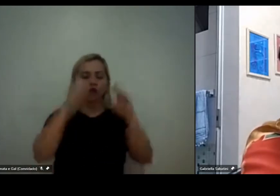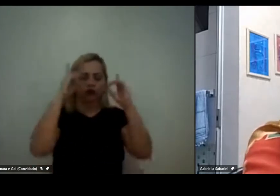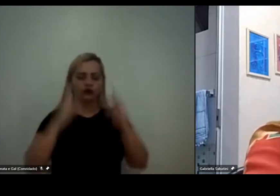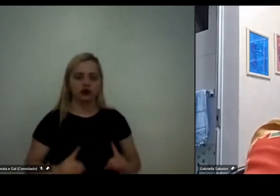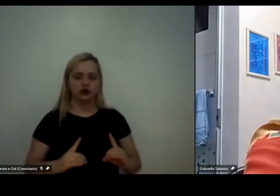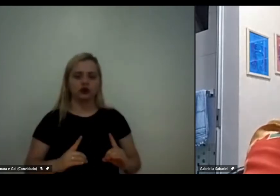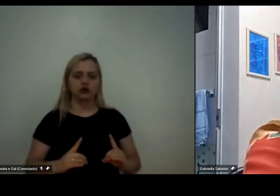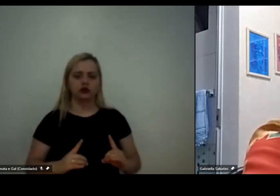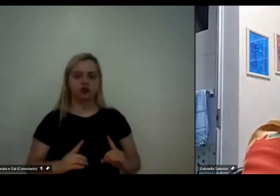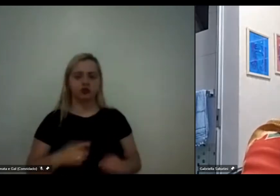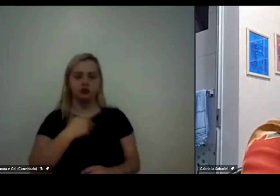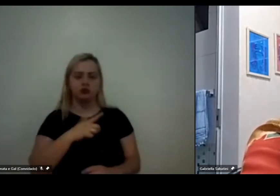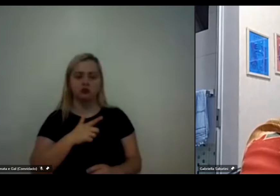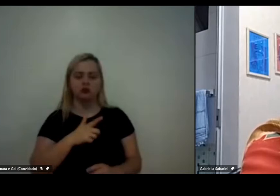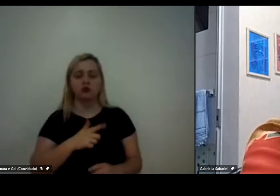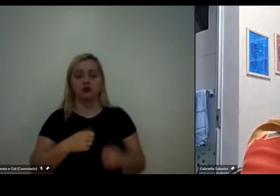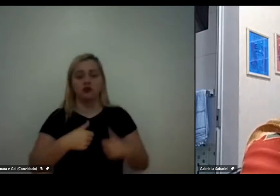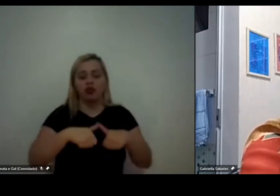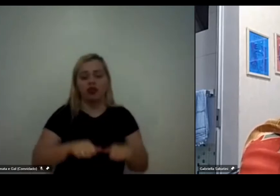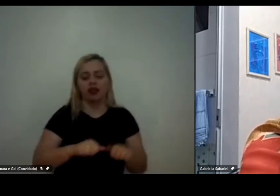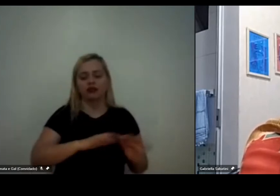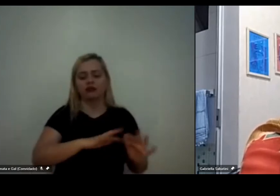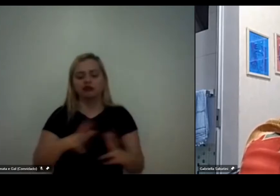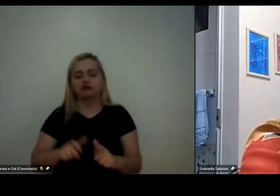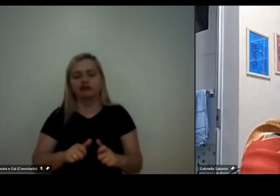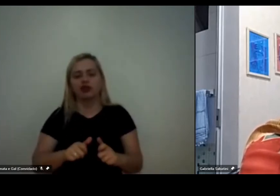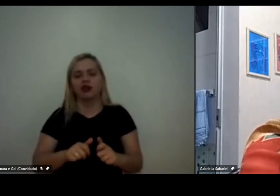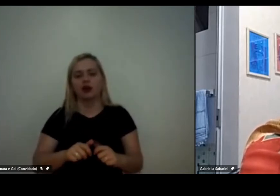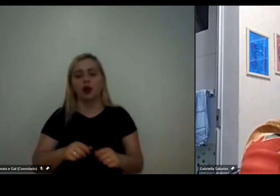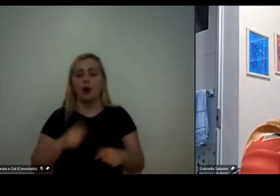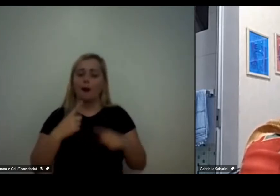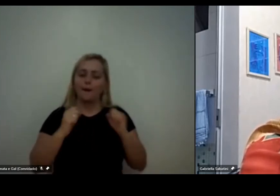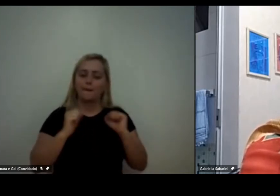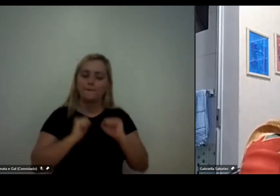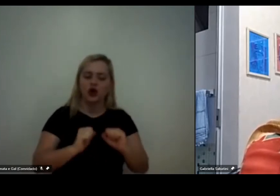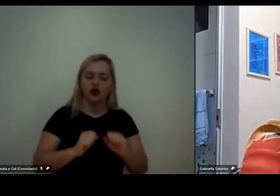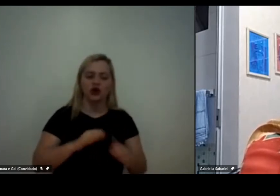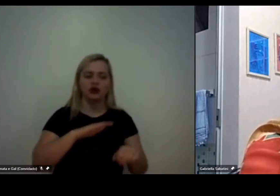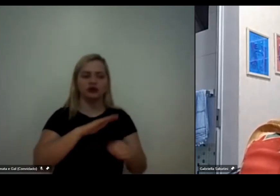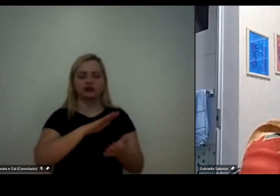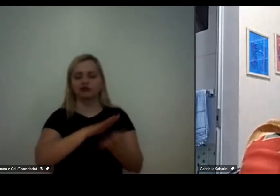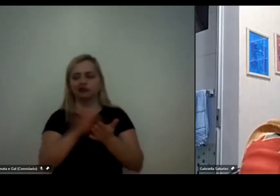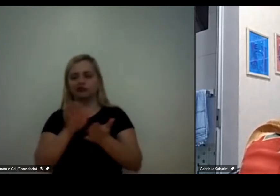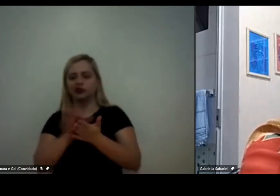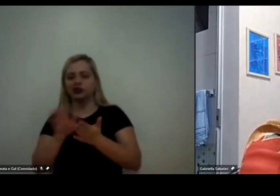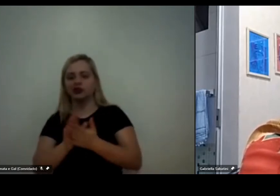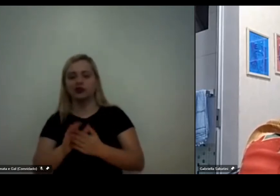ocupássemos, não pertenceríamos. Segundo ela, eu poderia sair da